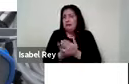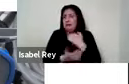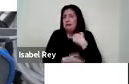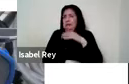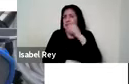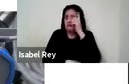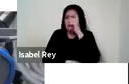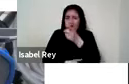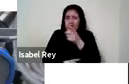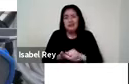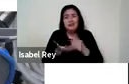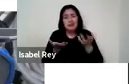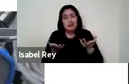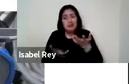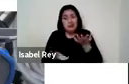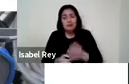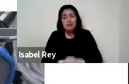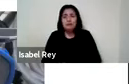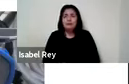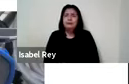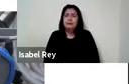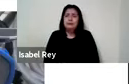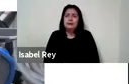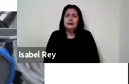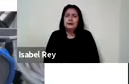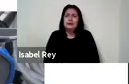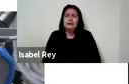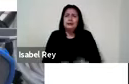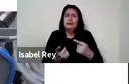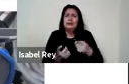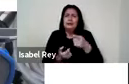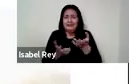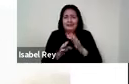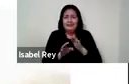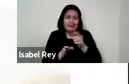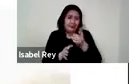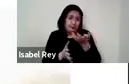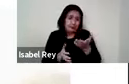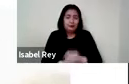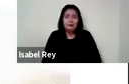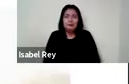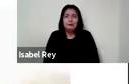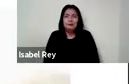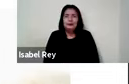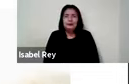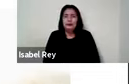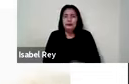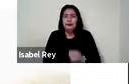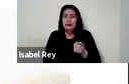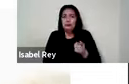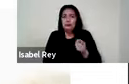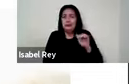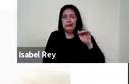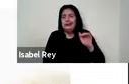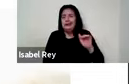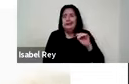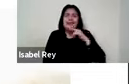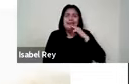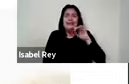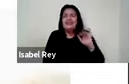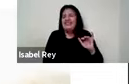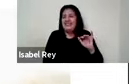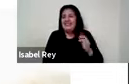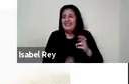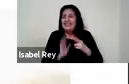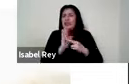difíciles, y fue eso. Terminó así Kipi, realmente una niña robot, representa una